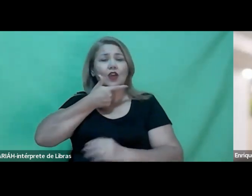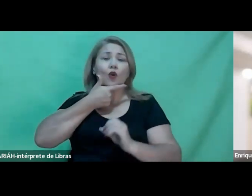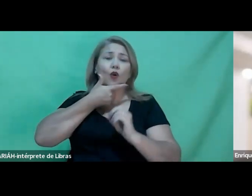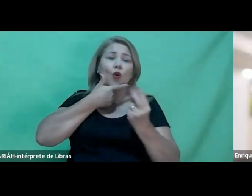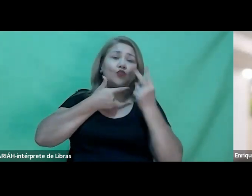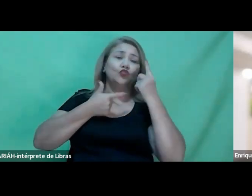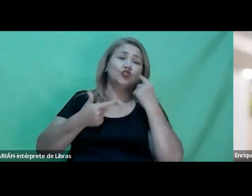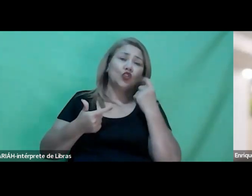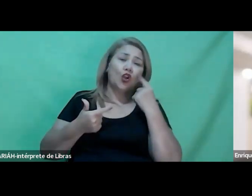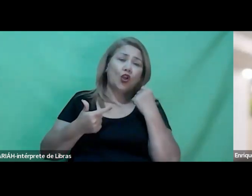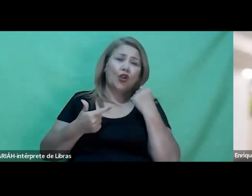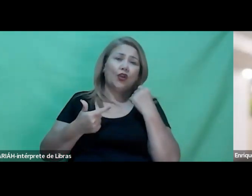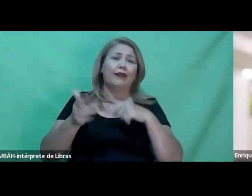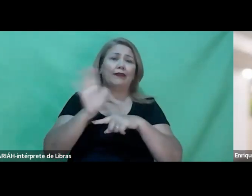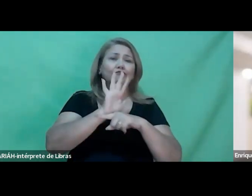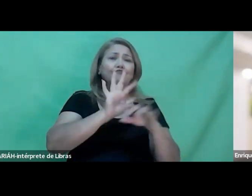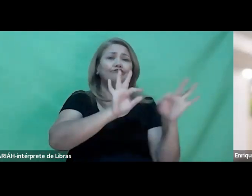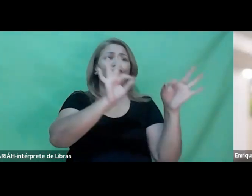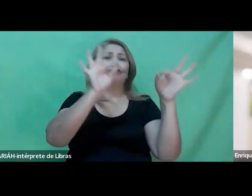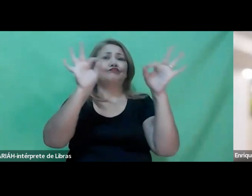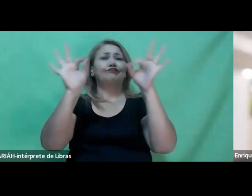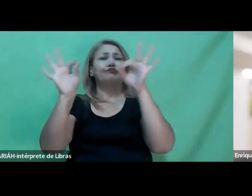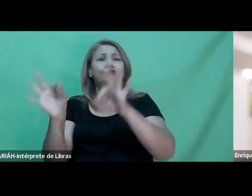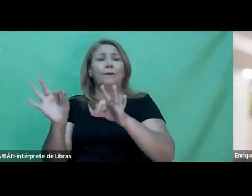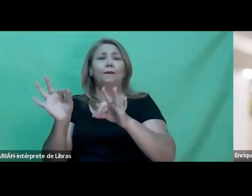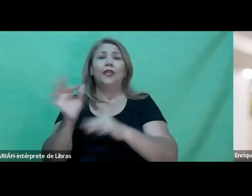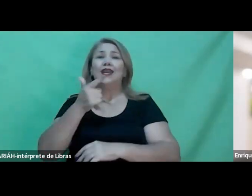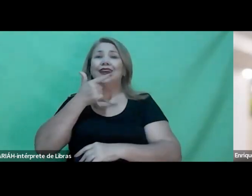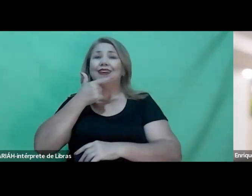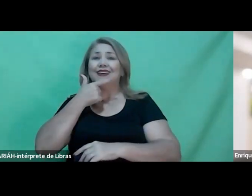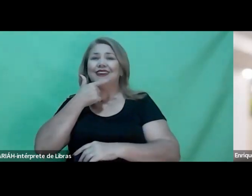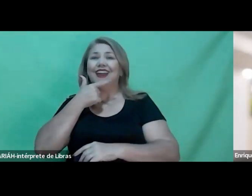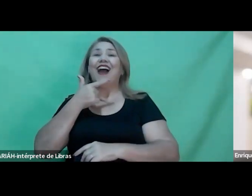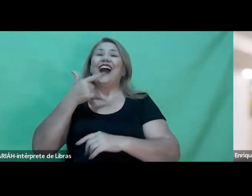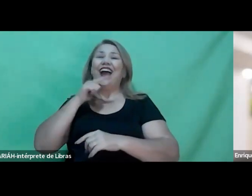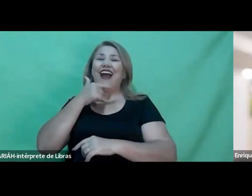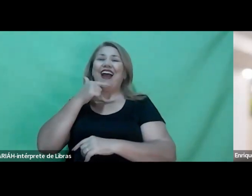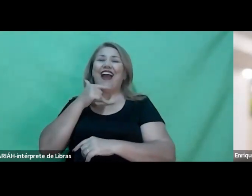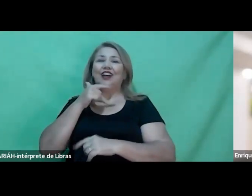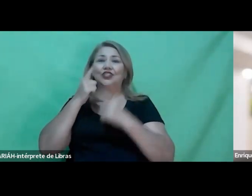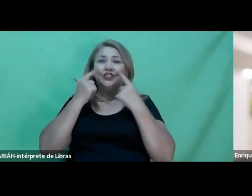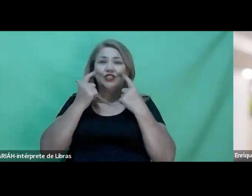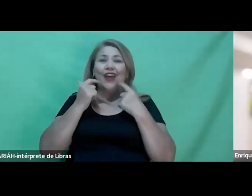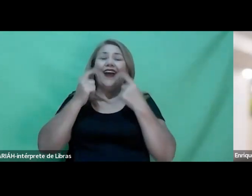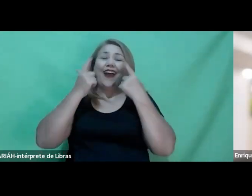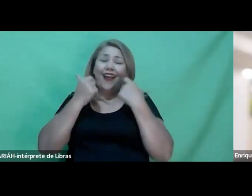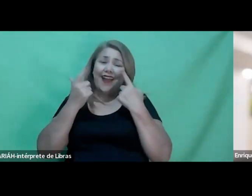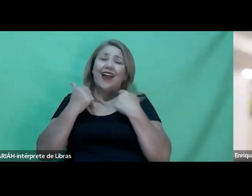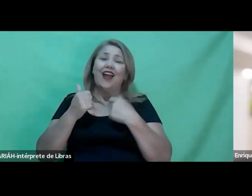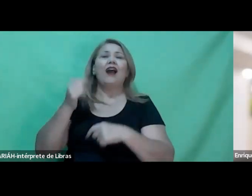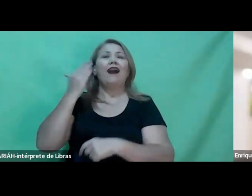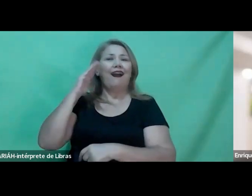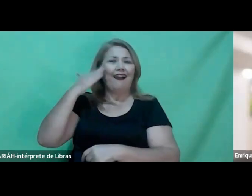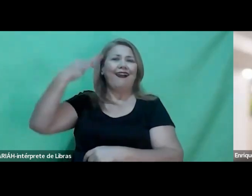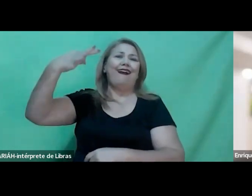a a llorar y uno dice Uy lo estoy haciendo bien Sí pero es un un un un un un verdadero un verdadero reto